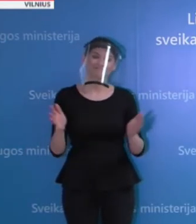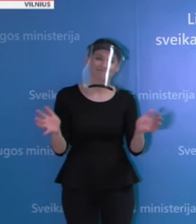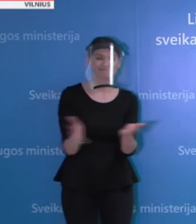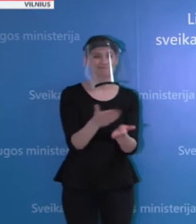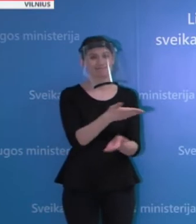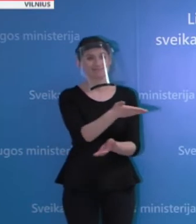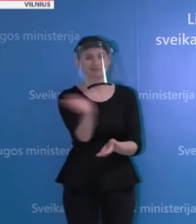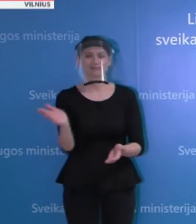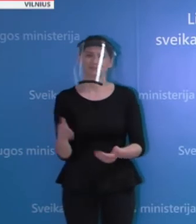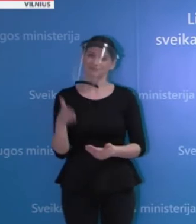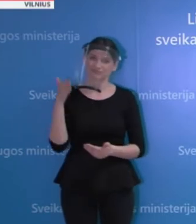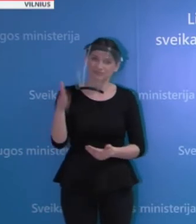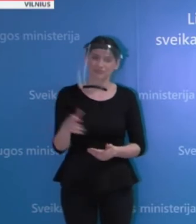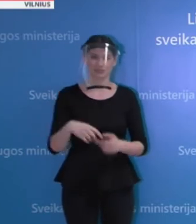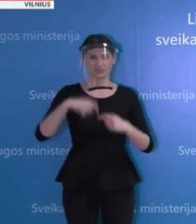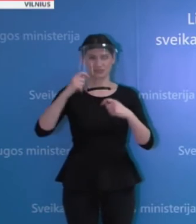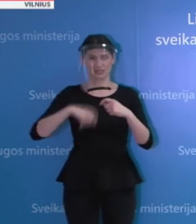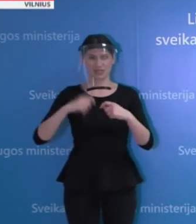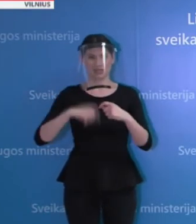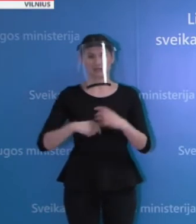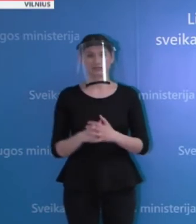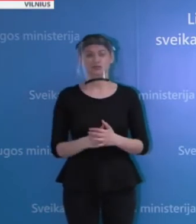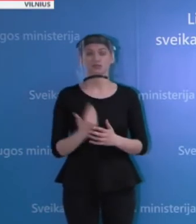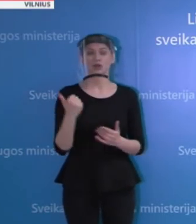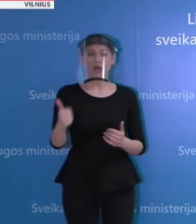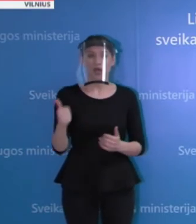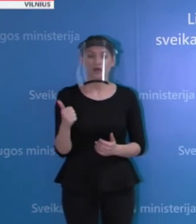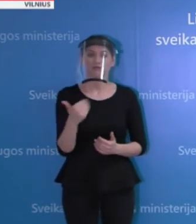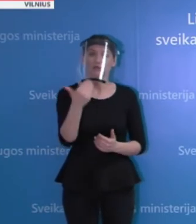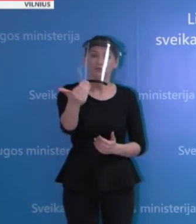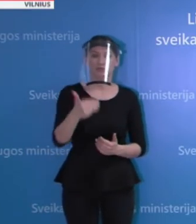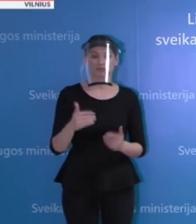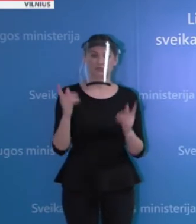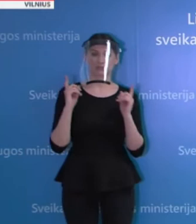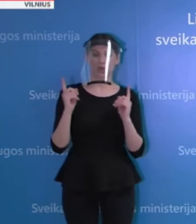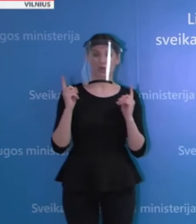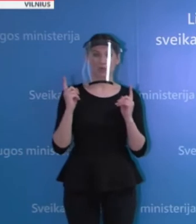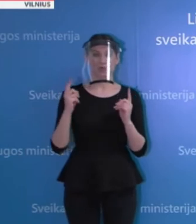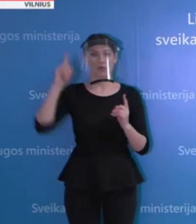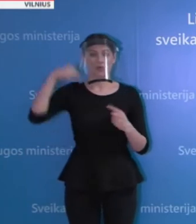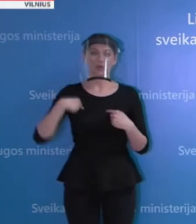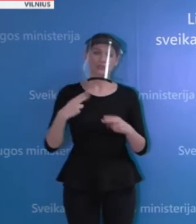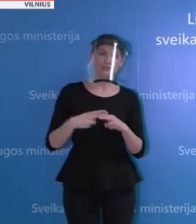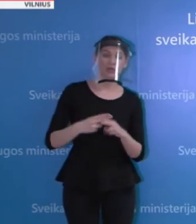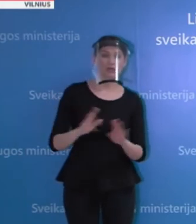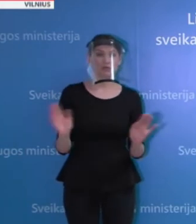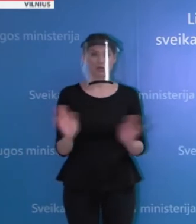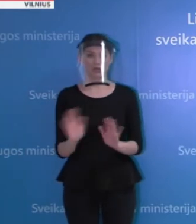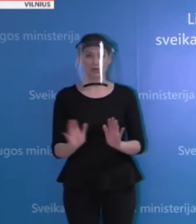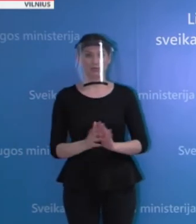na, tirtis, nes tai yra jūsų pačių labai žinoti savo situaciją ir vis tik tai tą